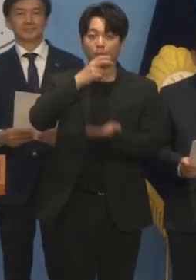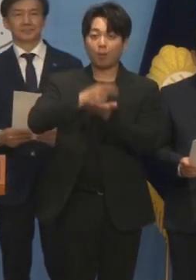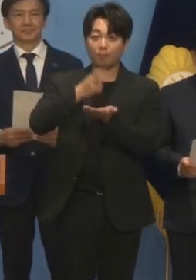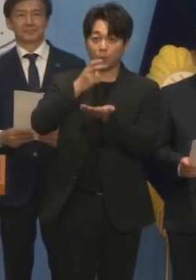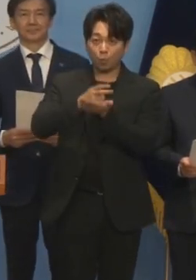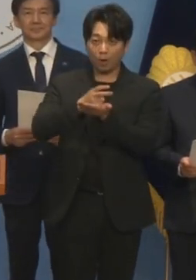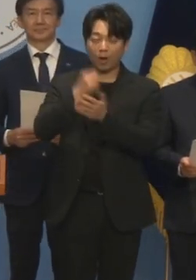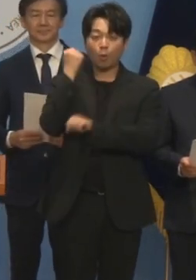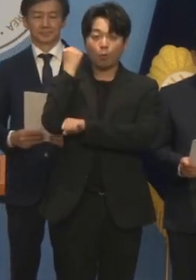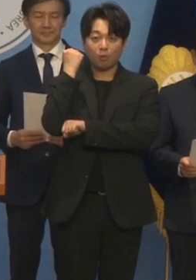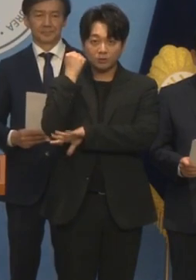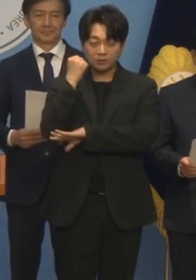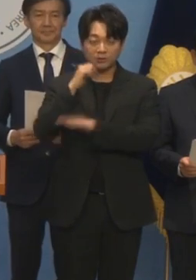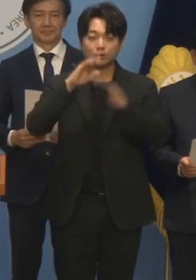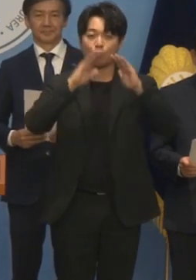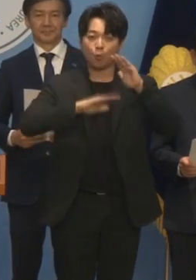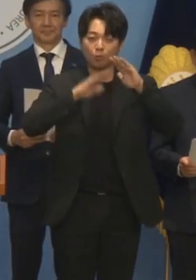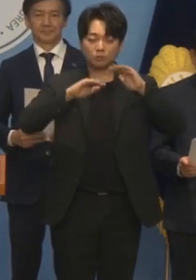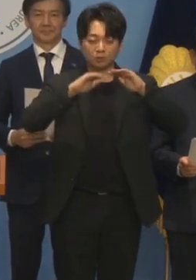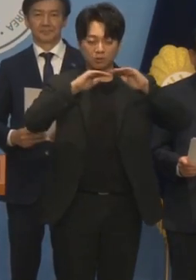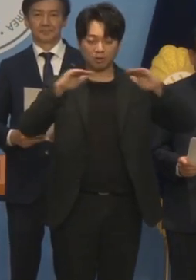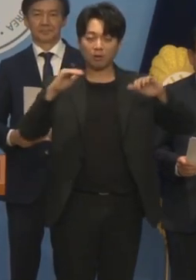공정하게 적용되어야 합니다.